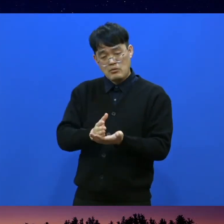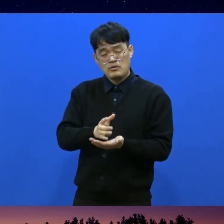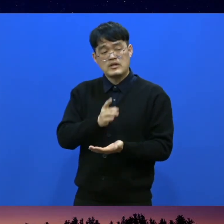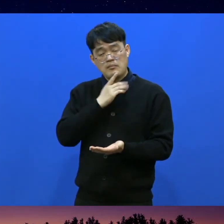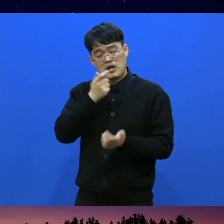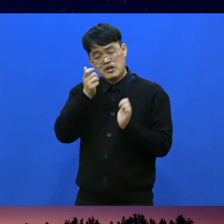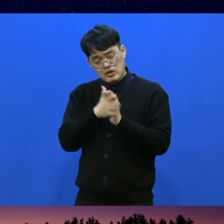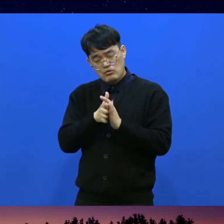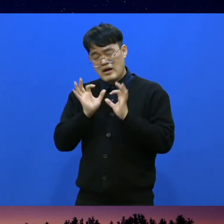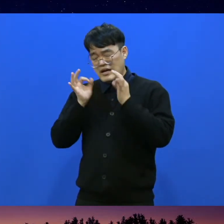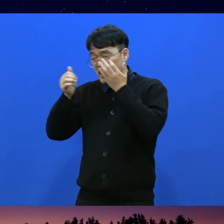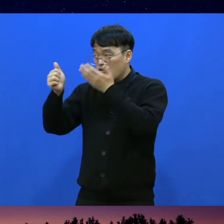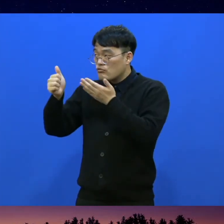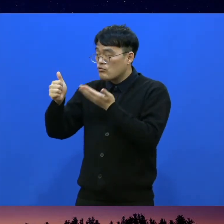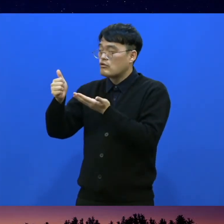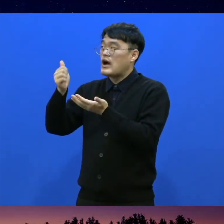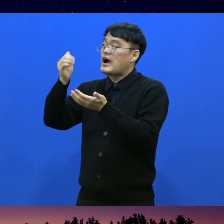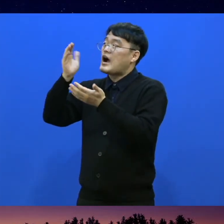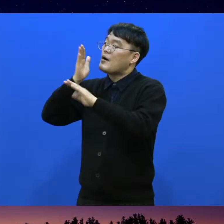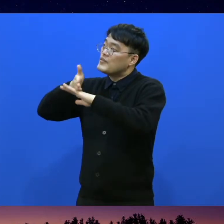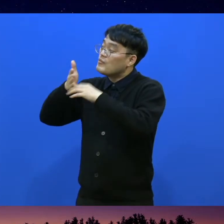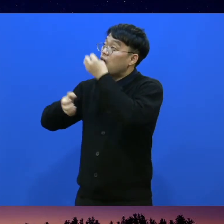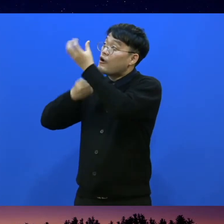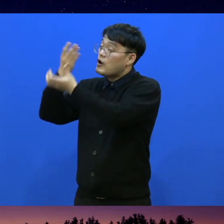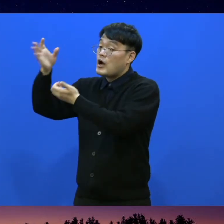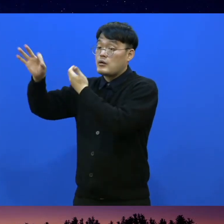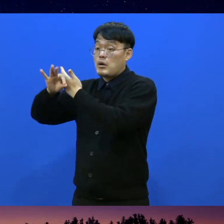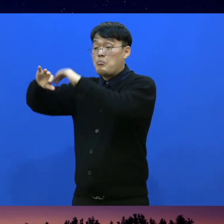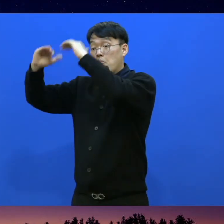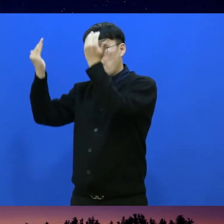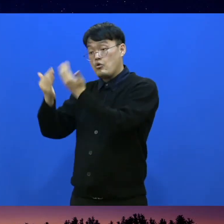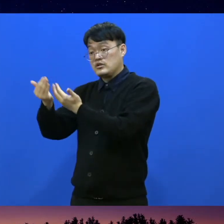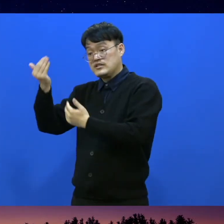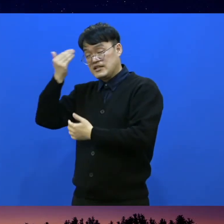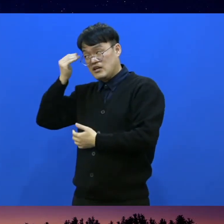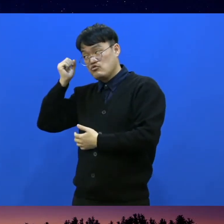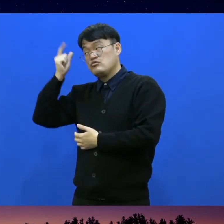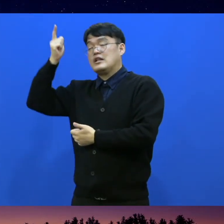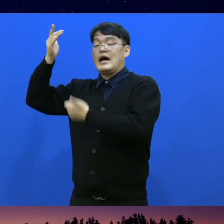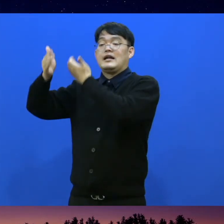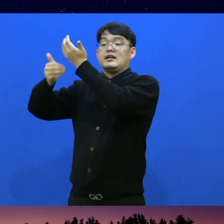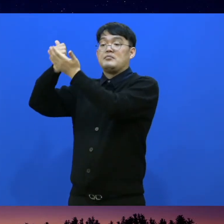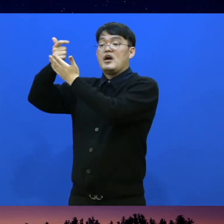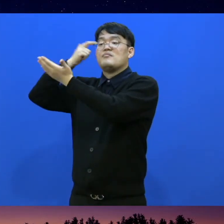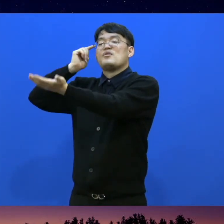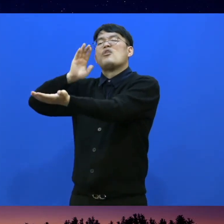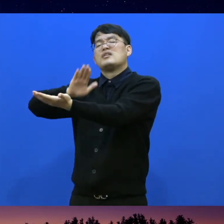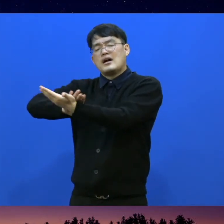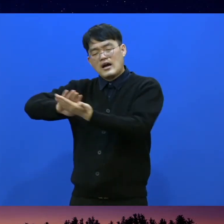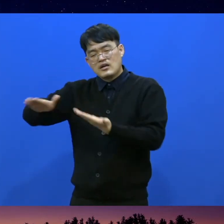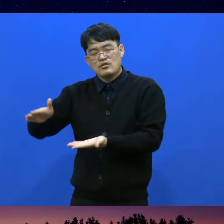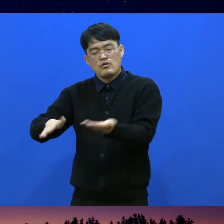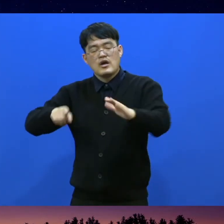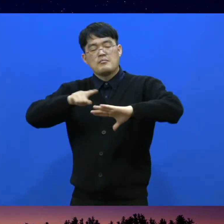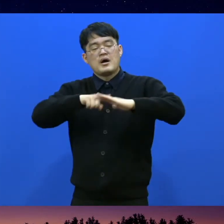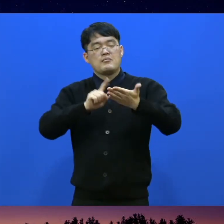너희 구할 것을 감사함으로 하나님께 아뢰라. 그리하면 모든 지각에 뛰어난 하나님의 평강이 너희 마음과